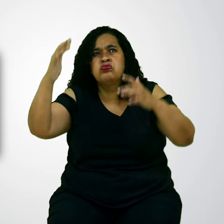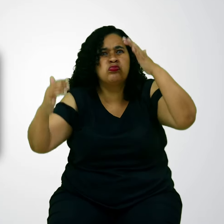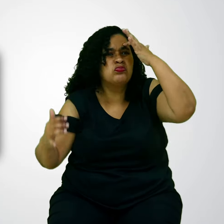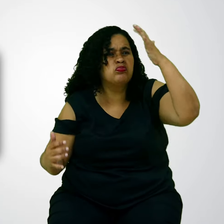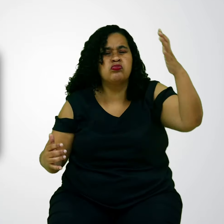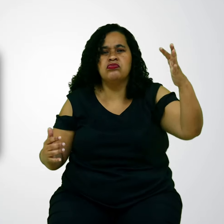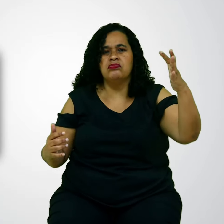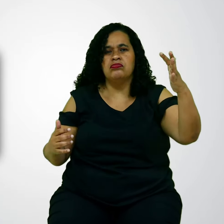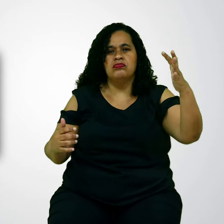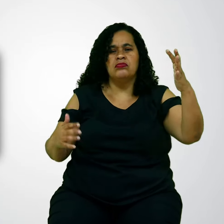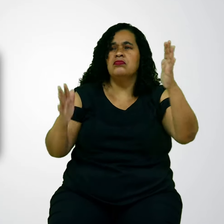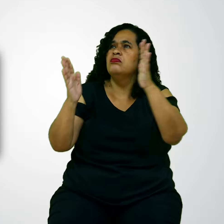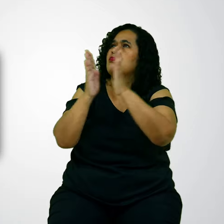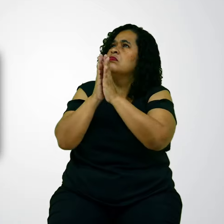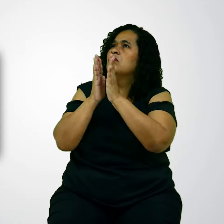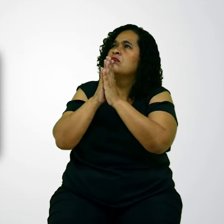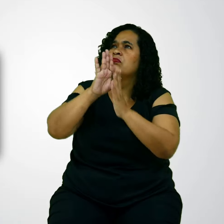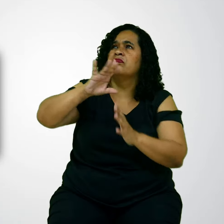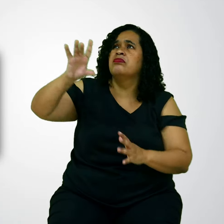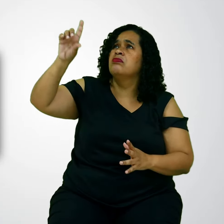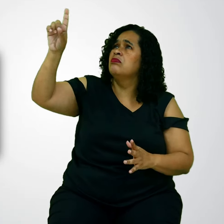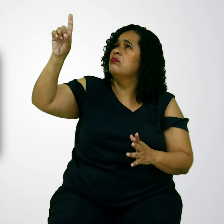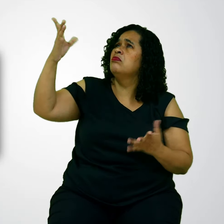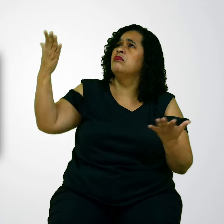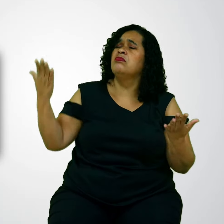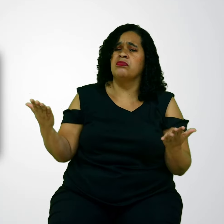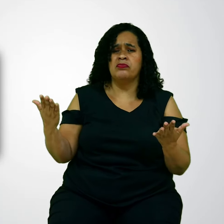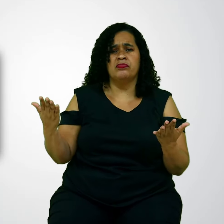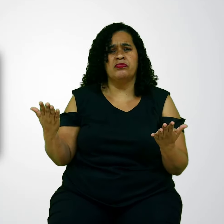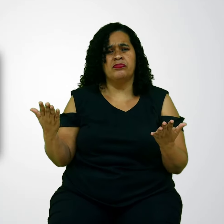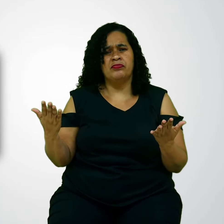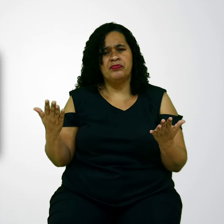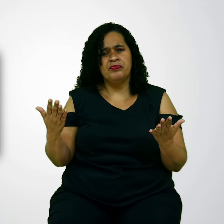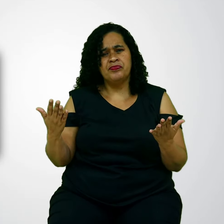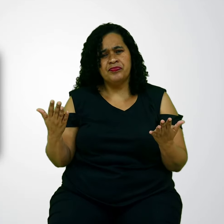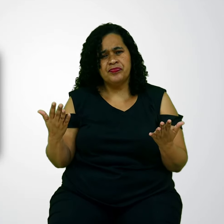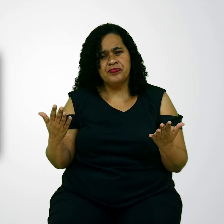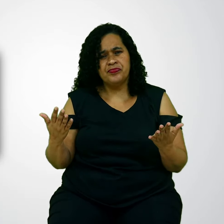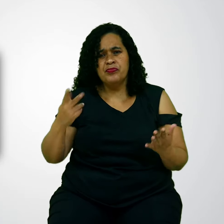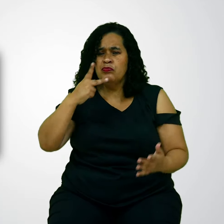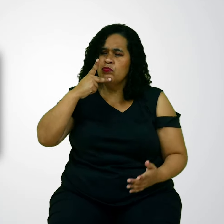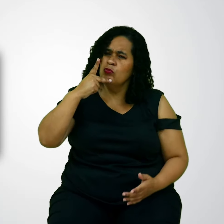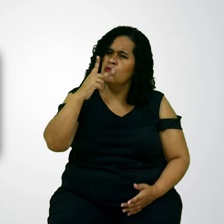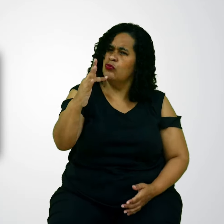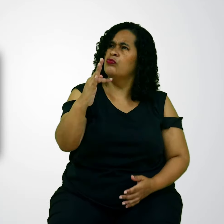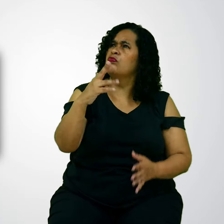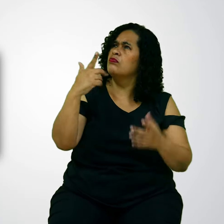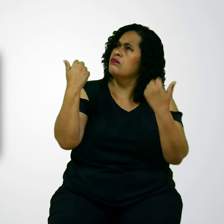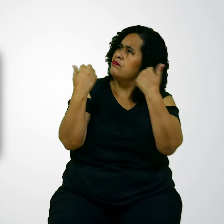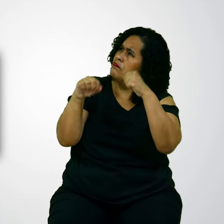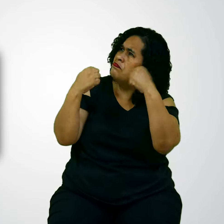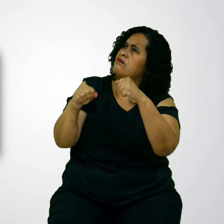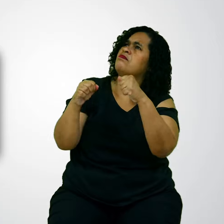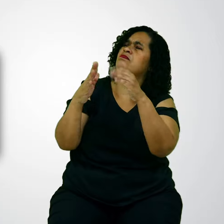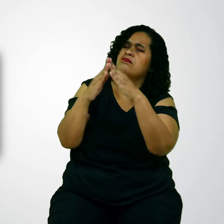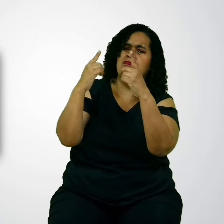até quando era a grande palavra dos profetas, né?